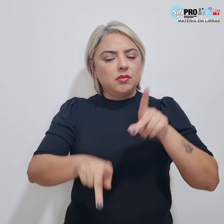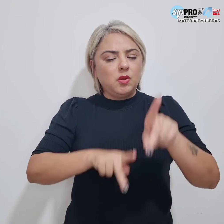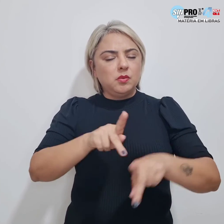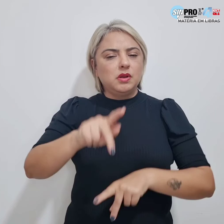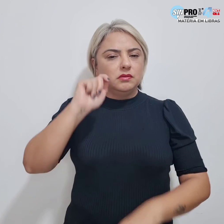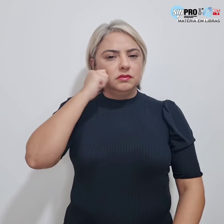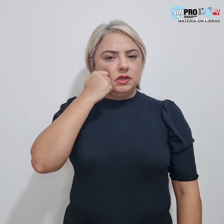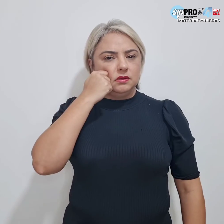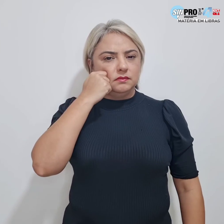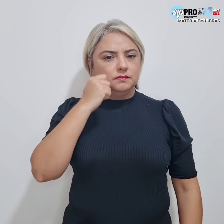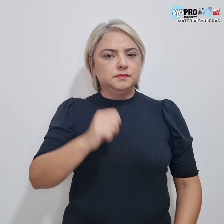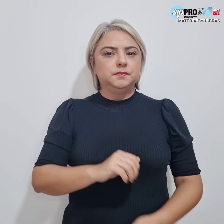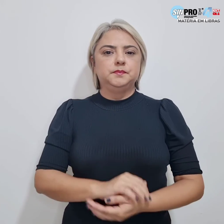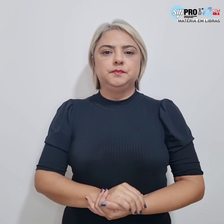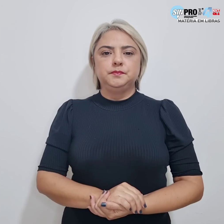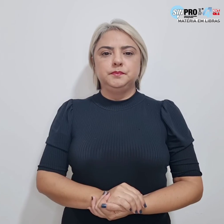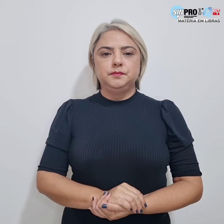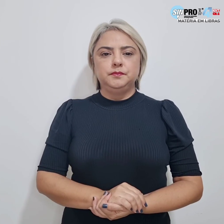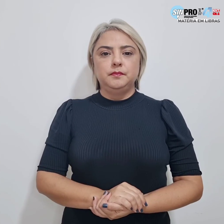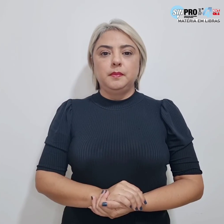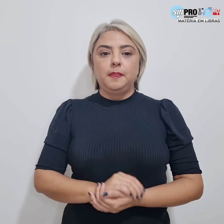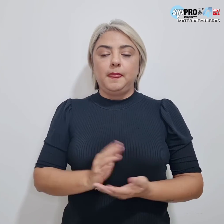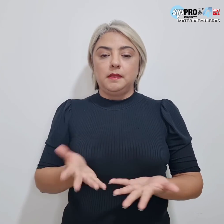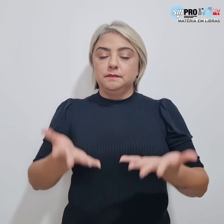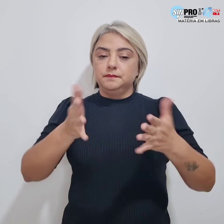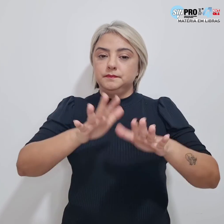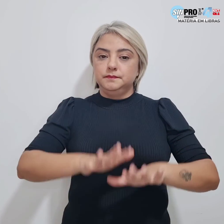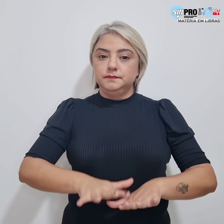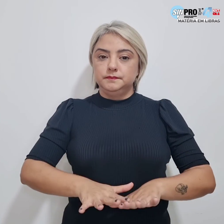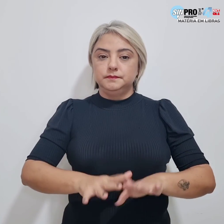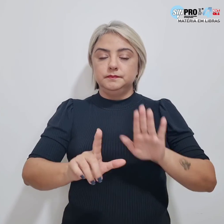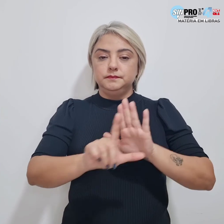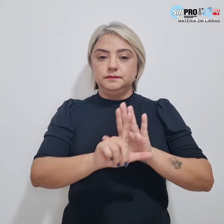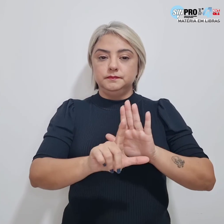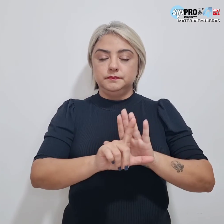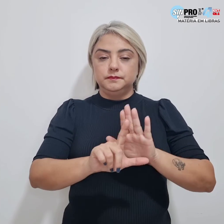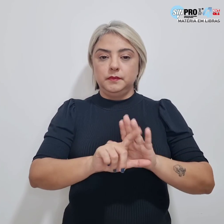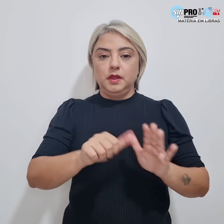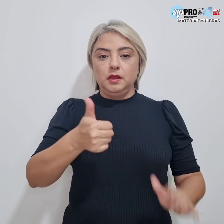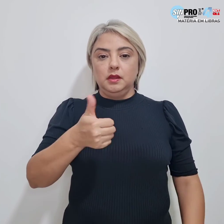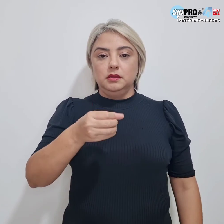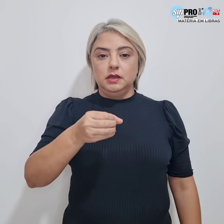negra. A implantação da Lei nº